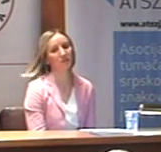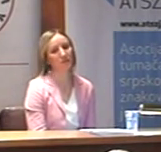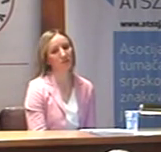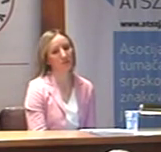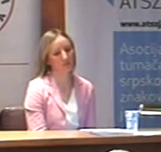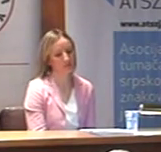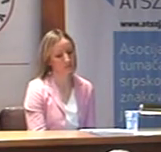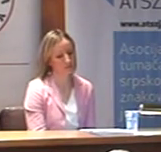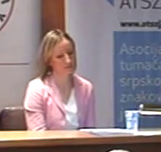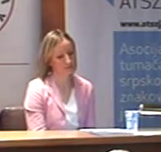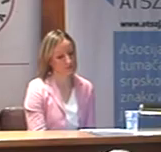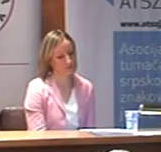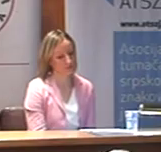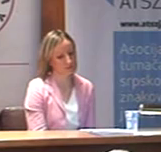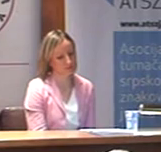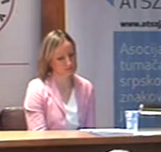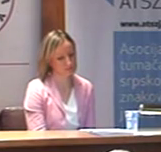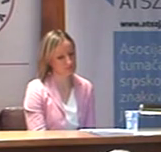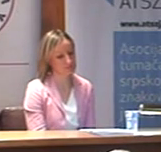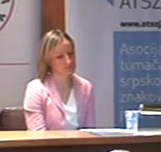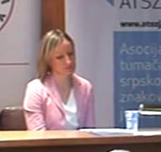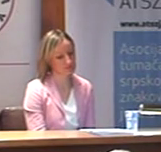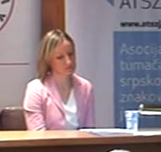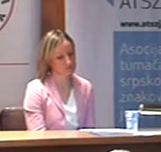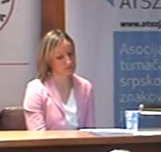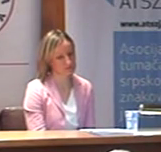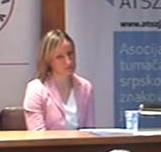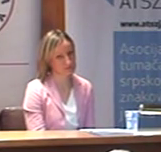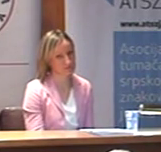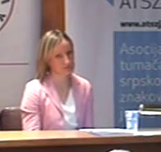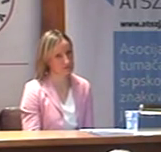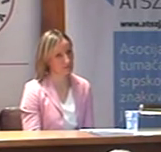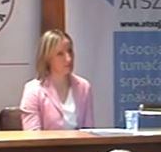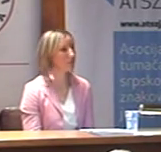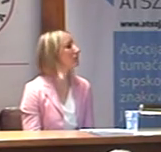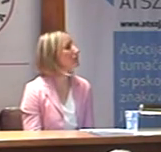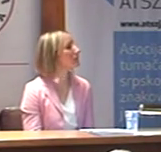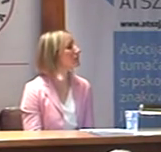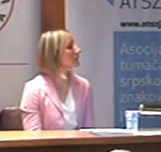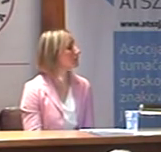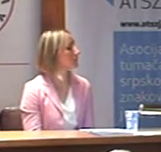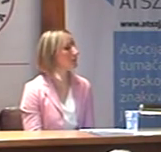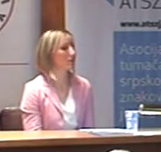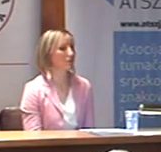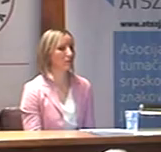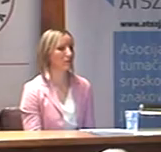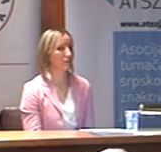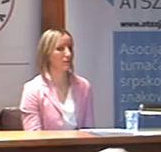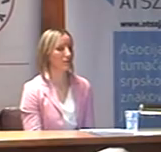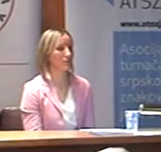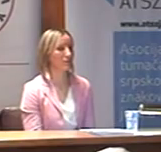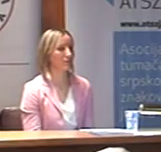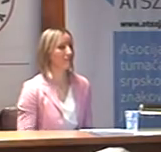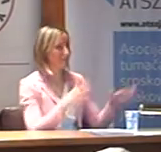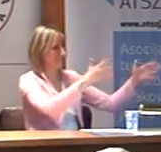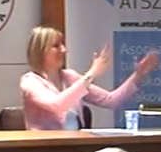Ministarstvu za rad, zapošljavanje i socijalne politike, tom sektoru za zaštitu osoba sa invaliditetom, kao i svim našim